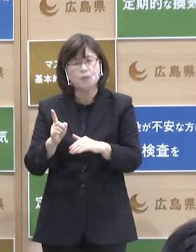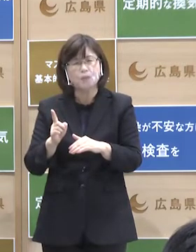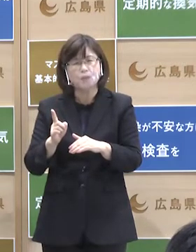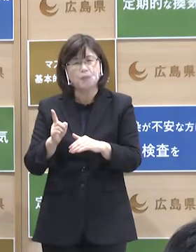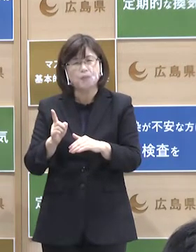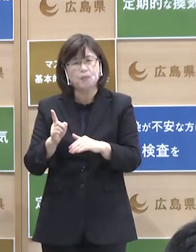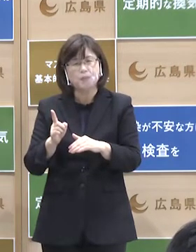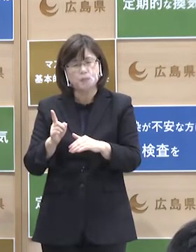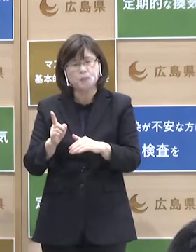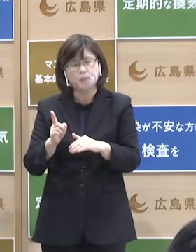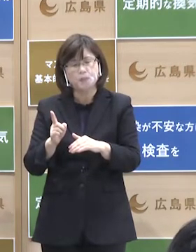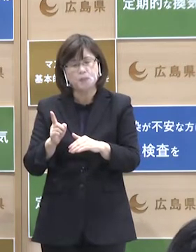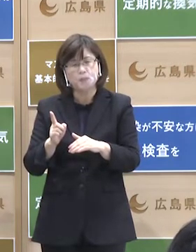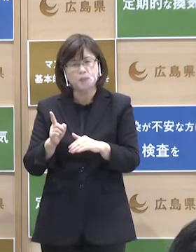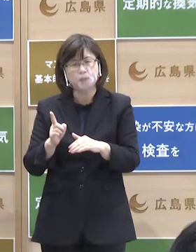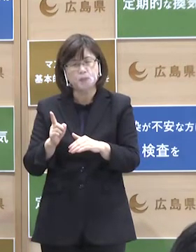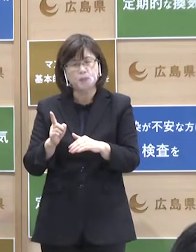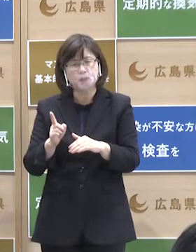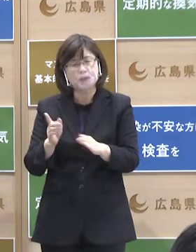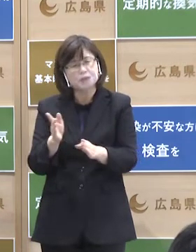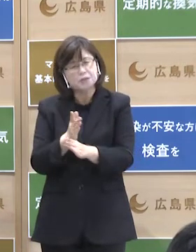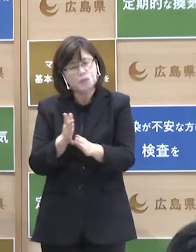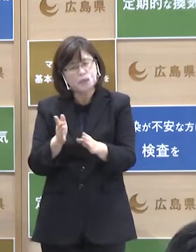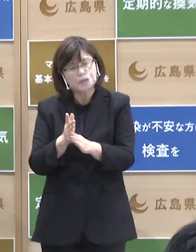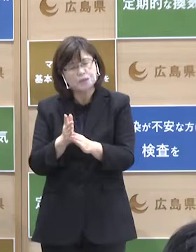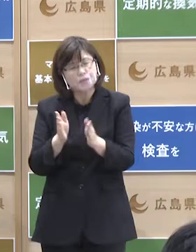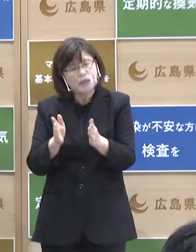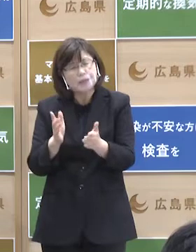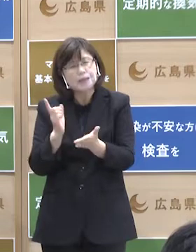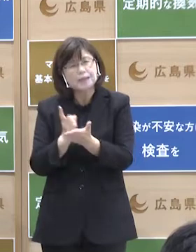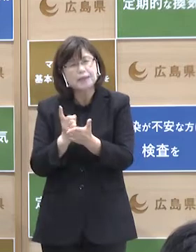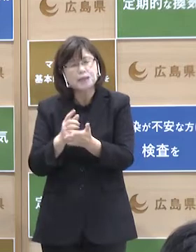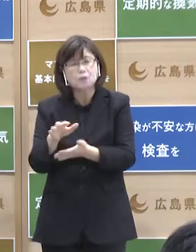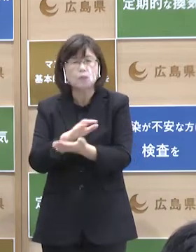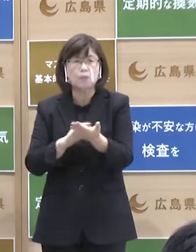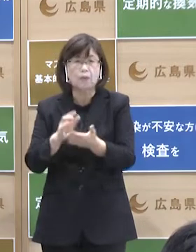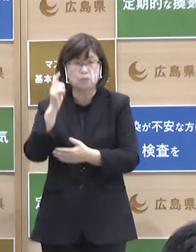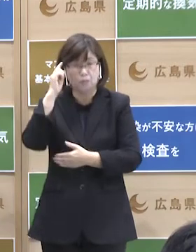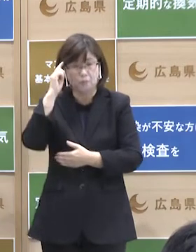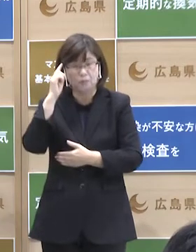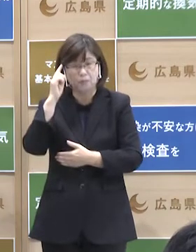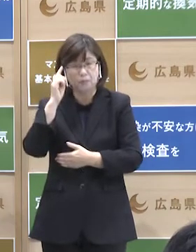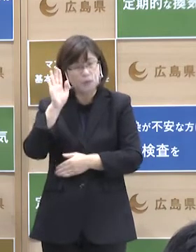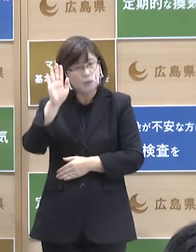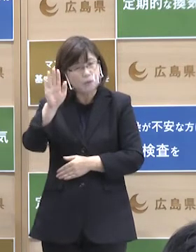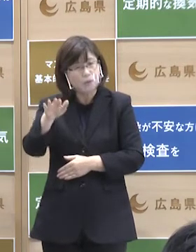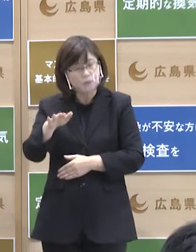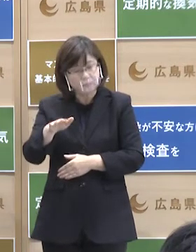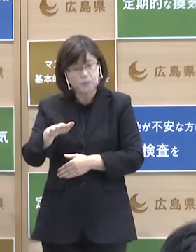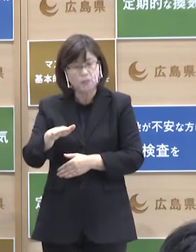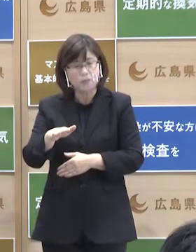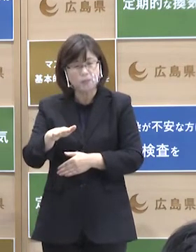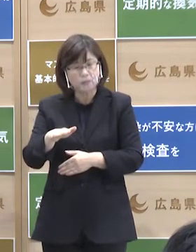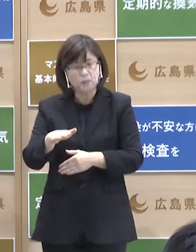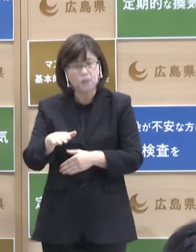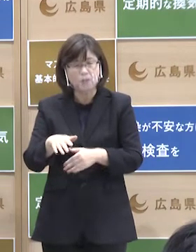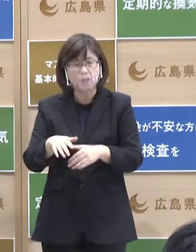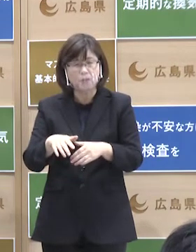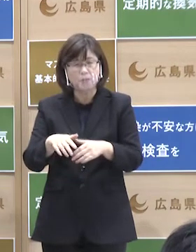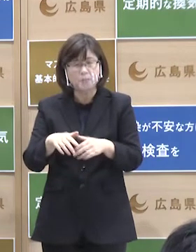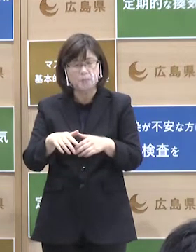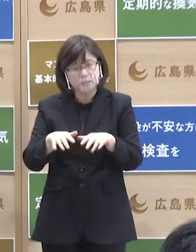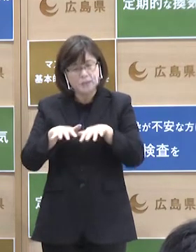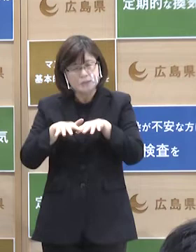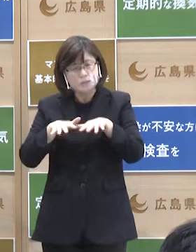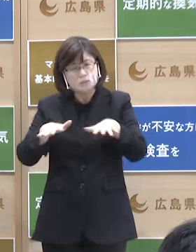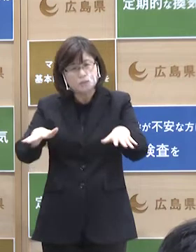っと変わったところによる一時的な問題だと思ってますので、今後制度を浸透をすればですね、改善されてい